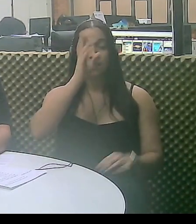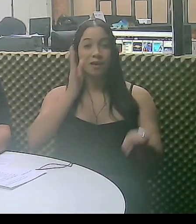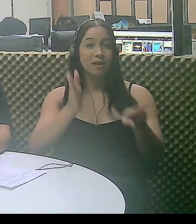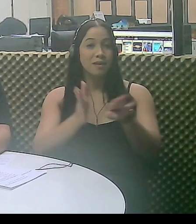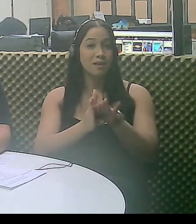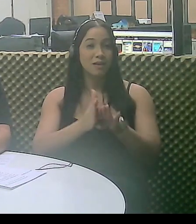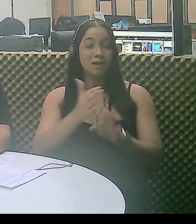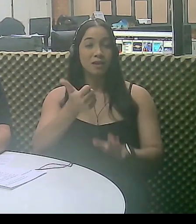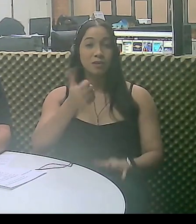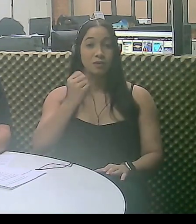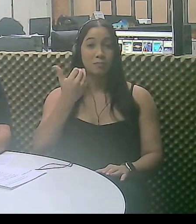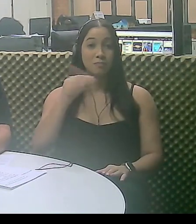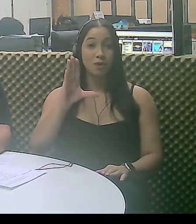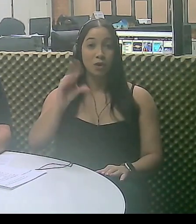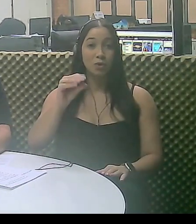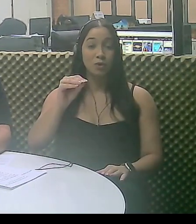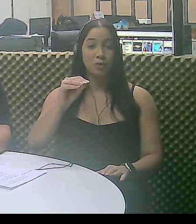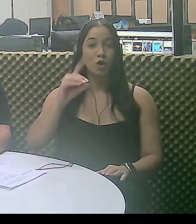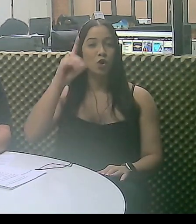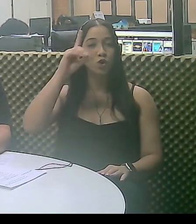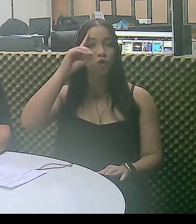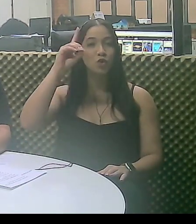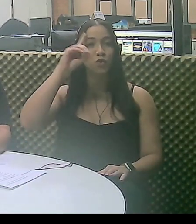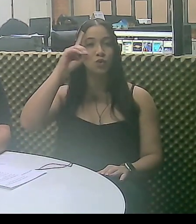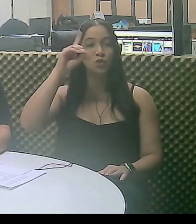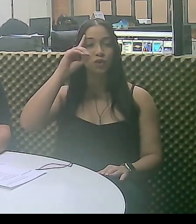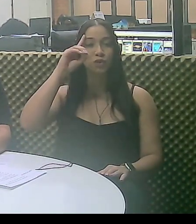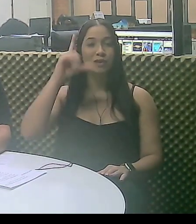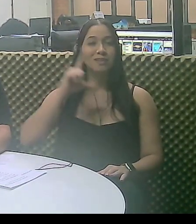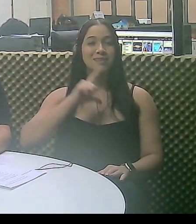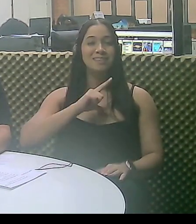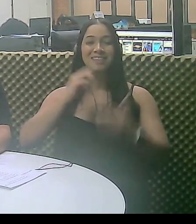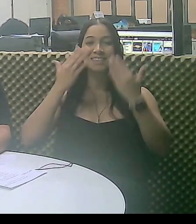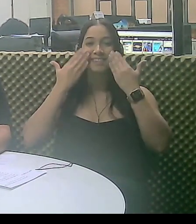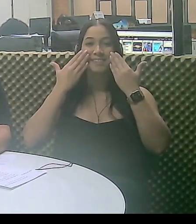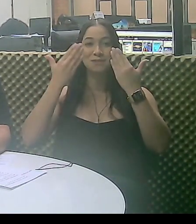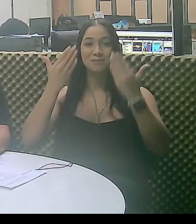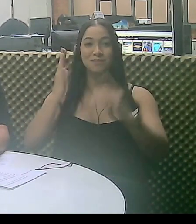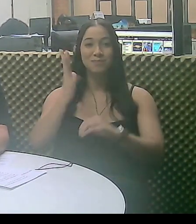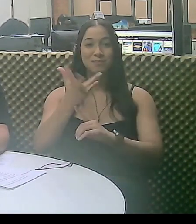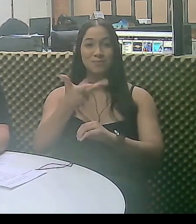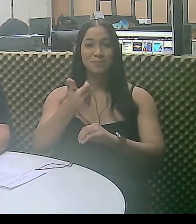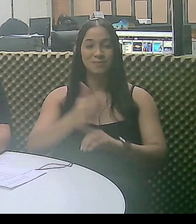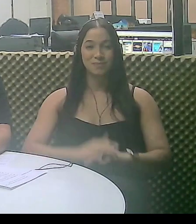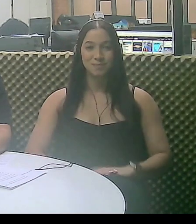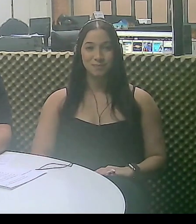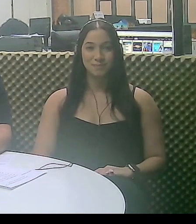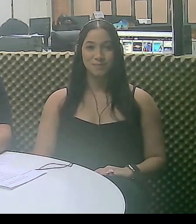e 6h30 da noite. Todos os dias, haverá apresentações artísticas.